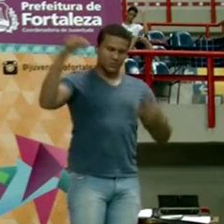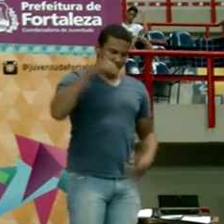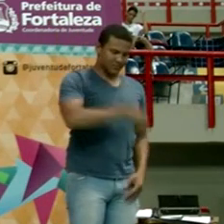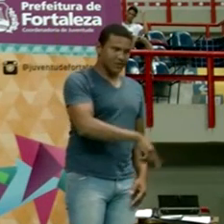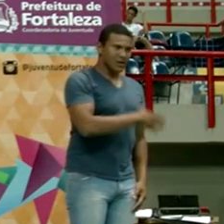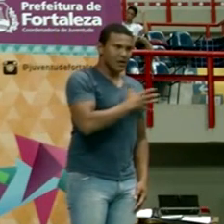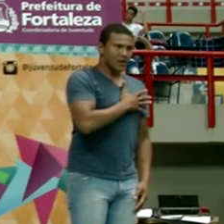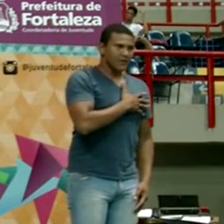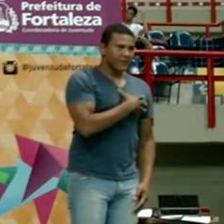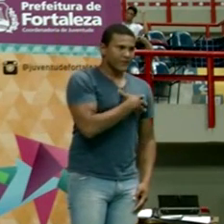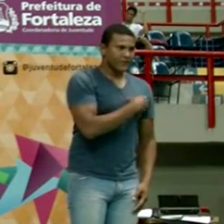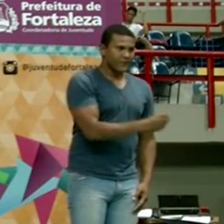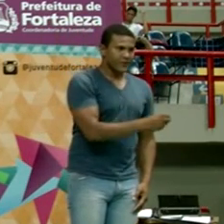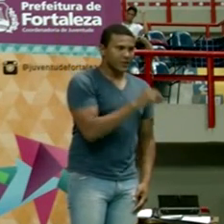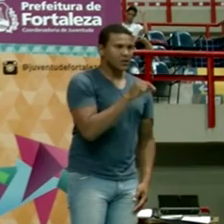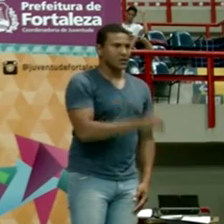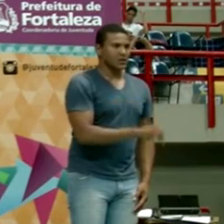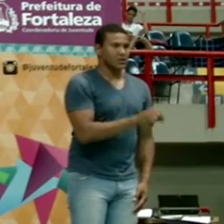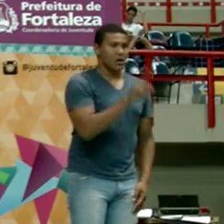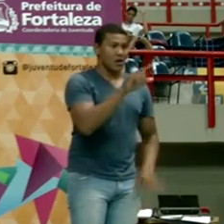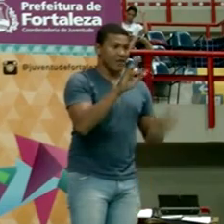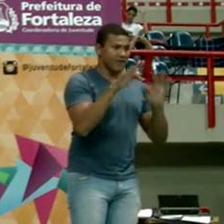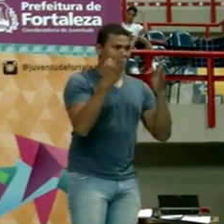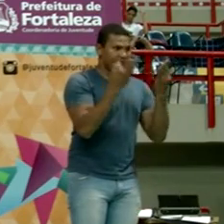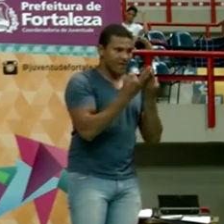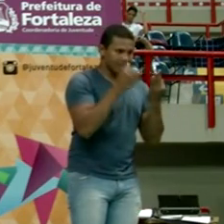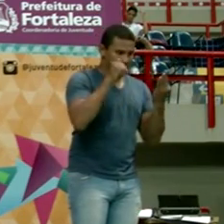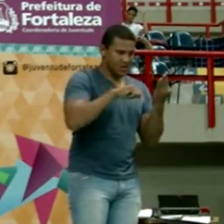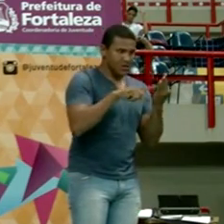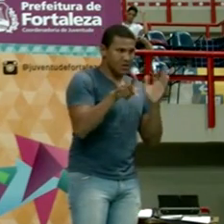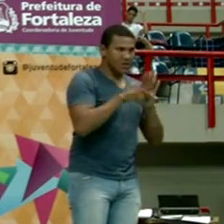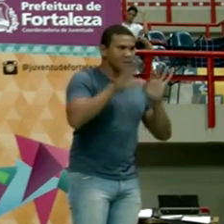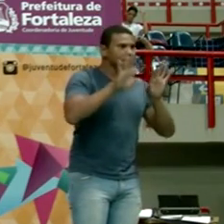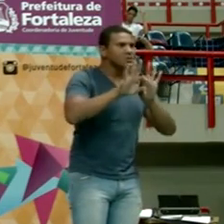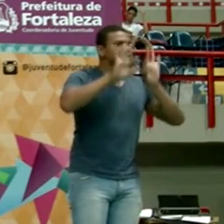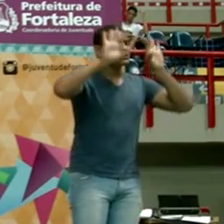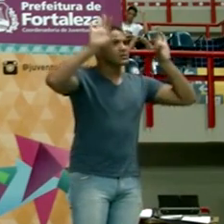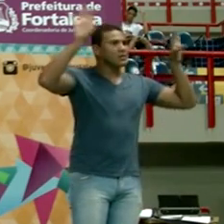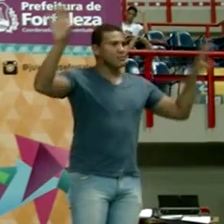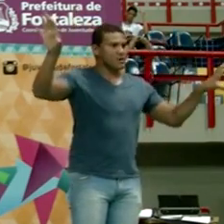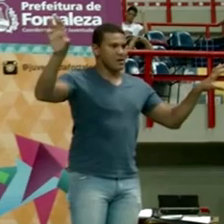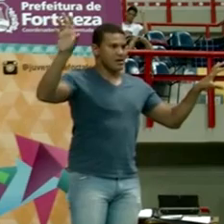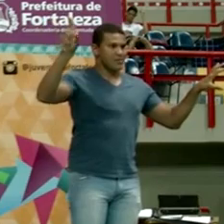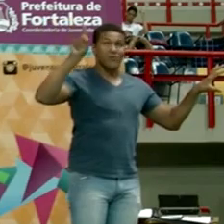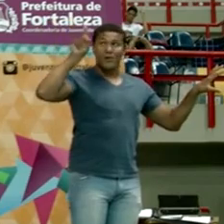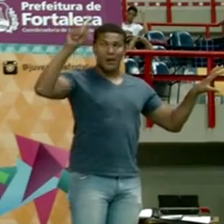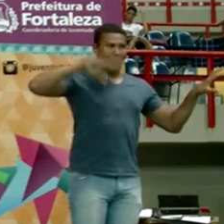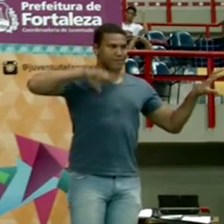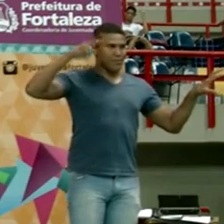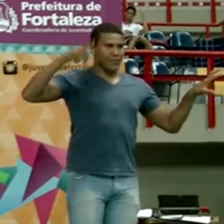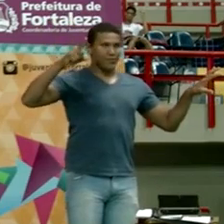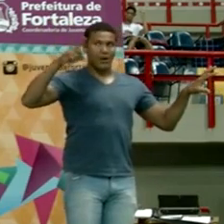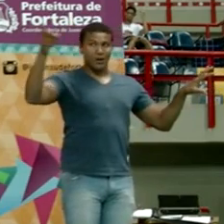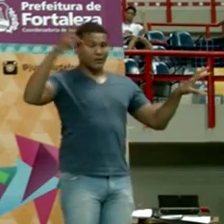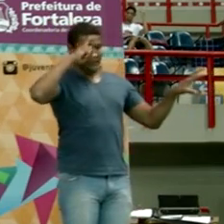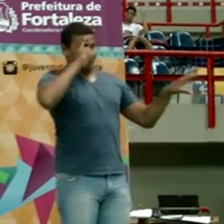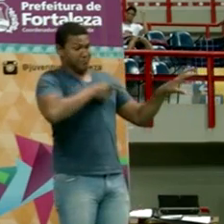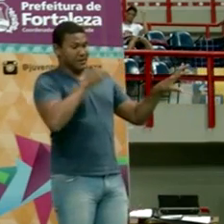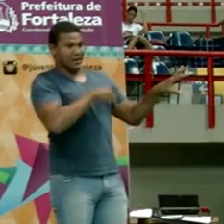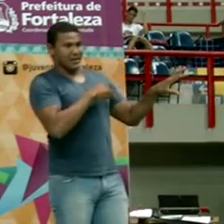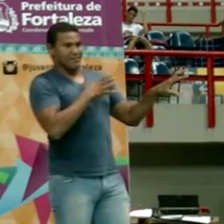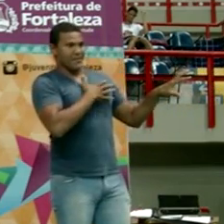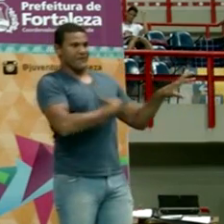O seu filho. A mesma família ia governar Portugal e Dom Pedro. Então Dom Pedro era um